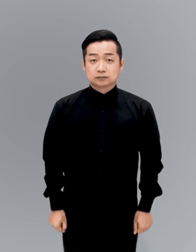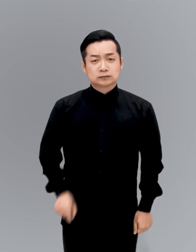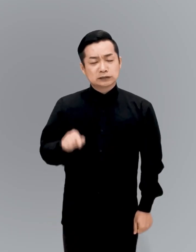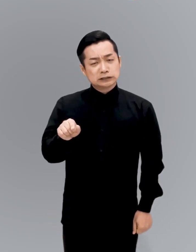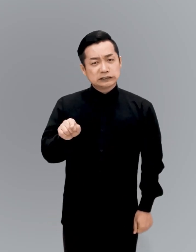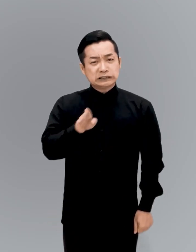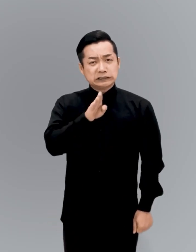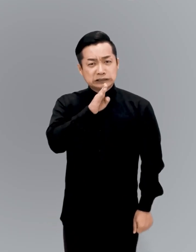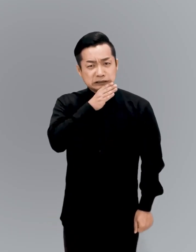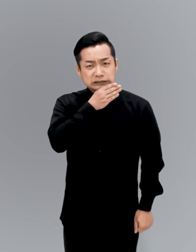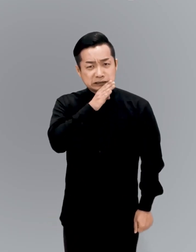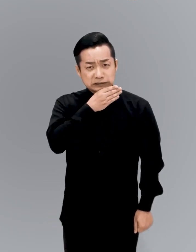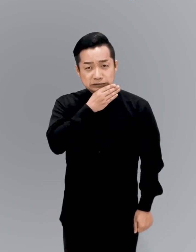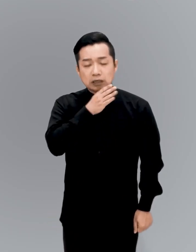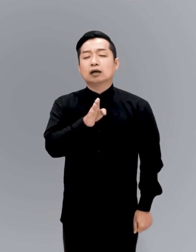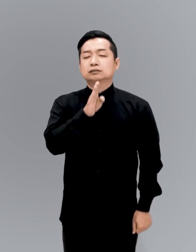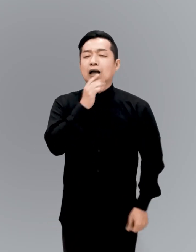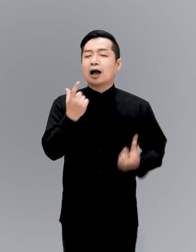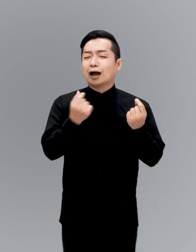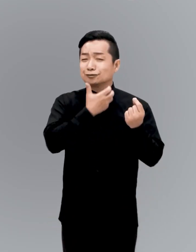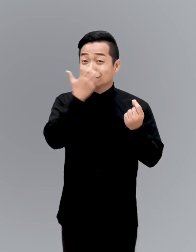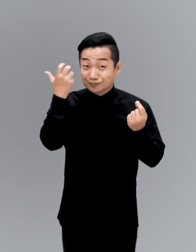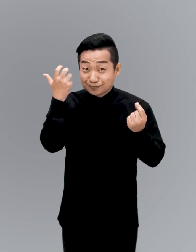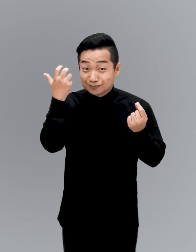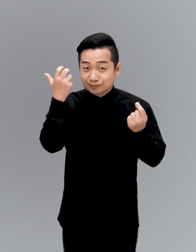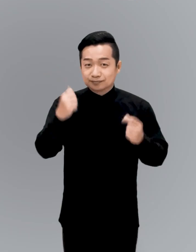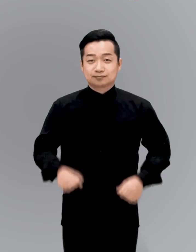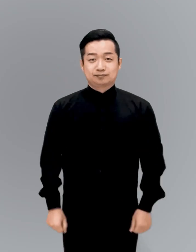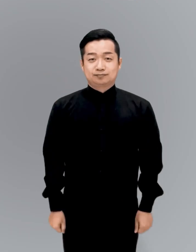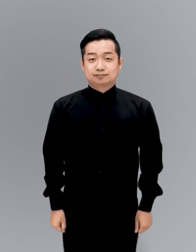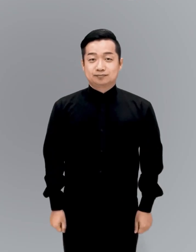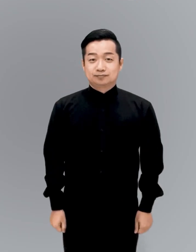이렇게 완전히 비현실적이지만은 않은 백일몽은